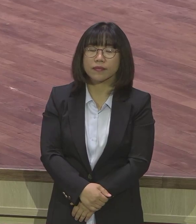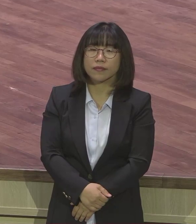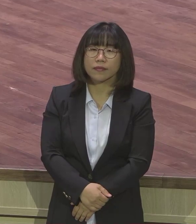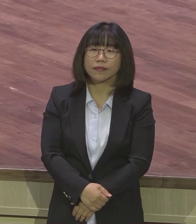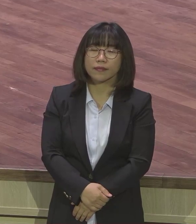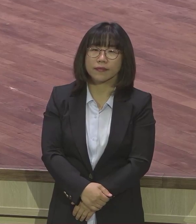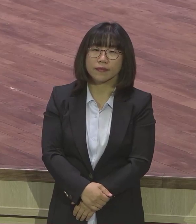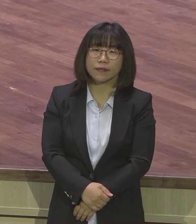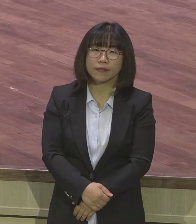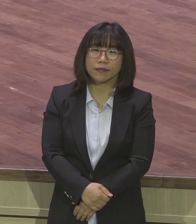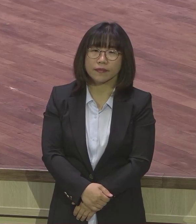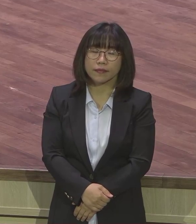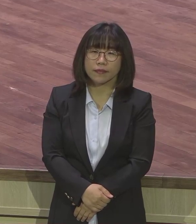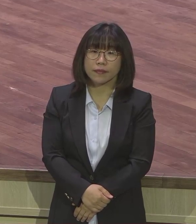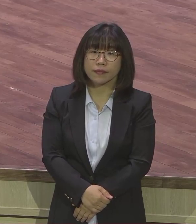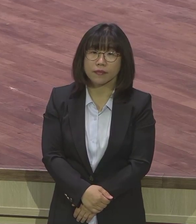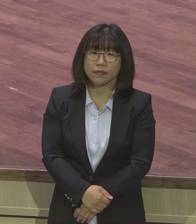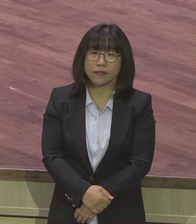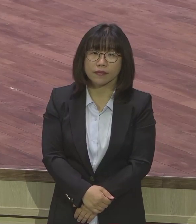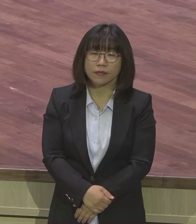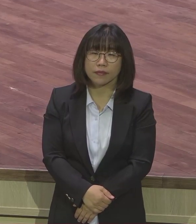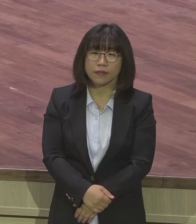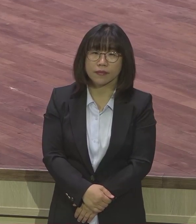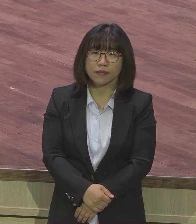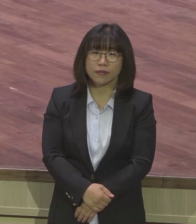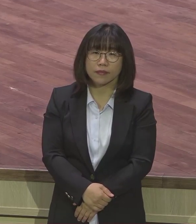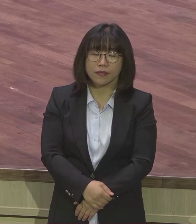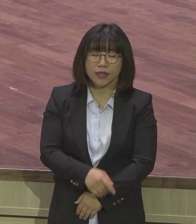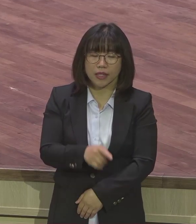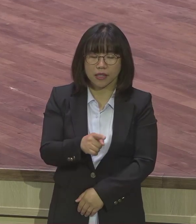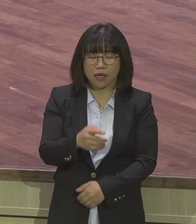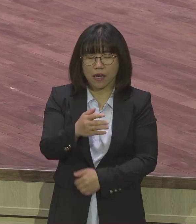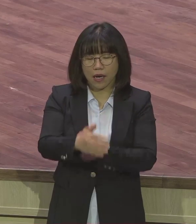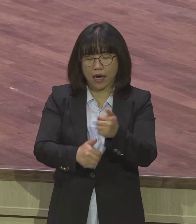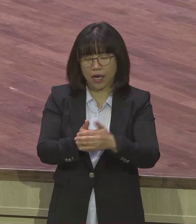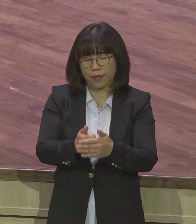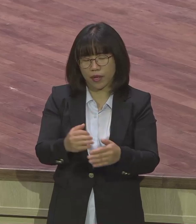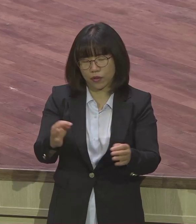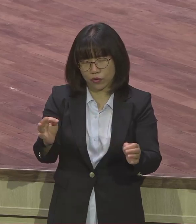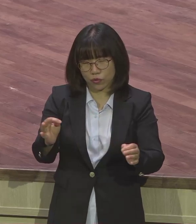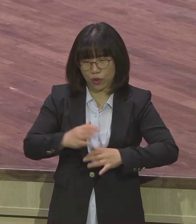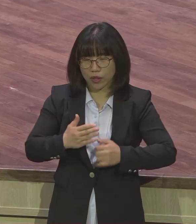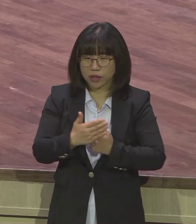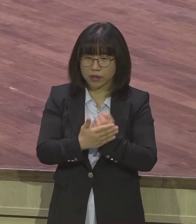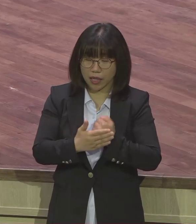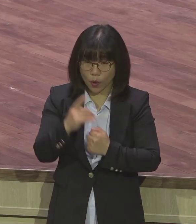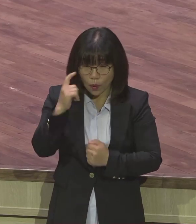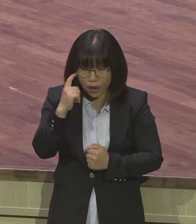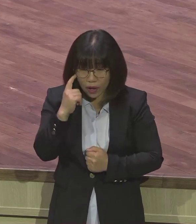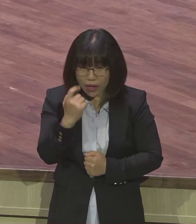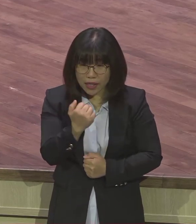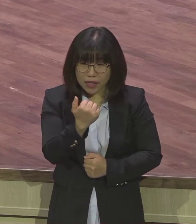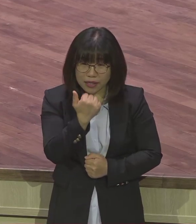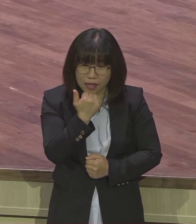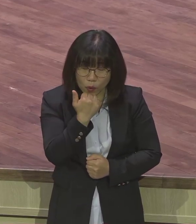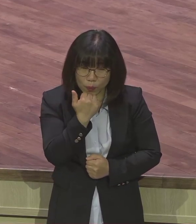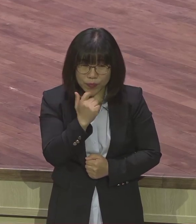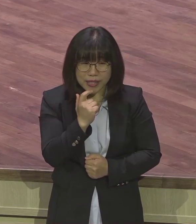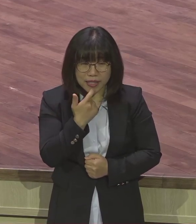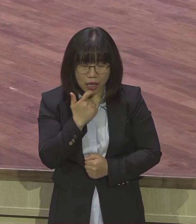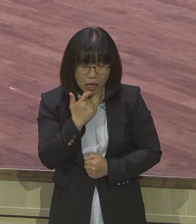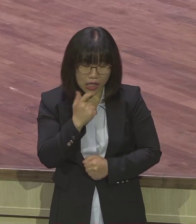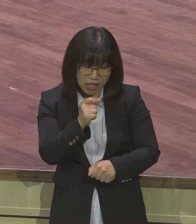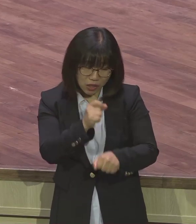사실 이거는요, 뭐예요? 하나님의 놀라운 은혜예요. 뭐 이삭이 인격이 좋아서 야곱이 성격이 좋아서